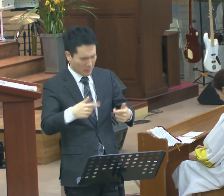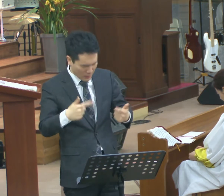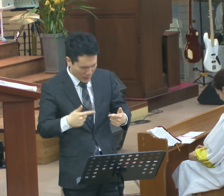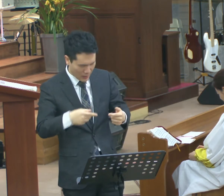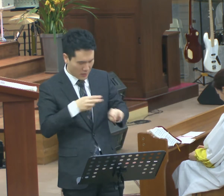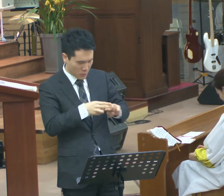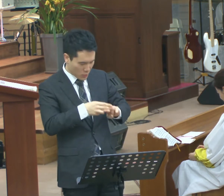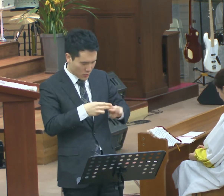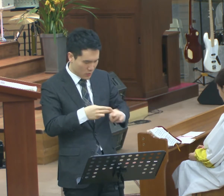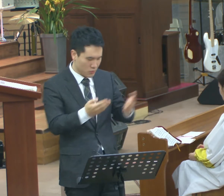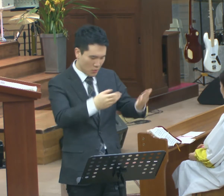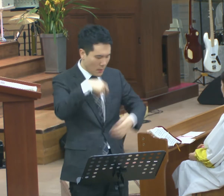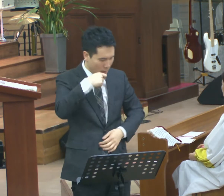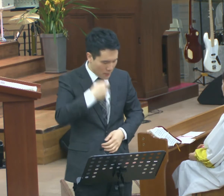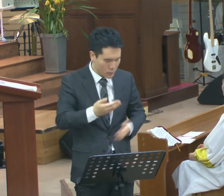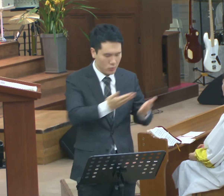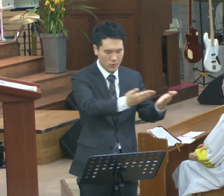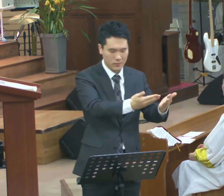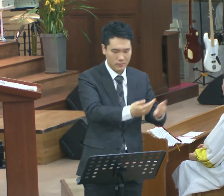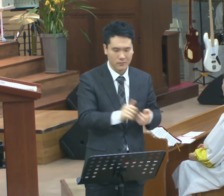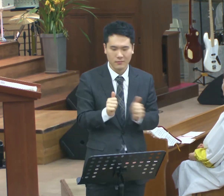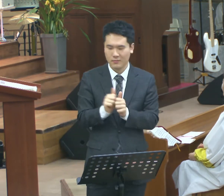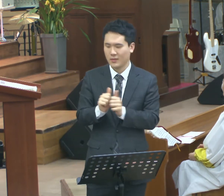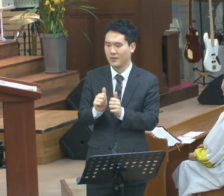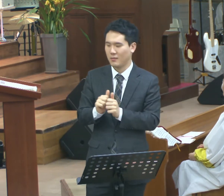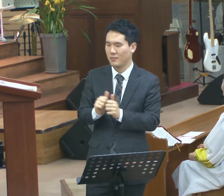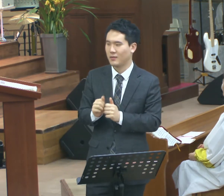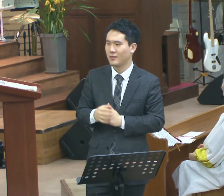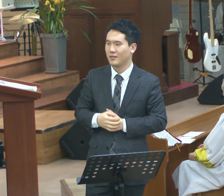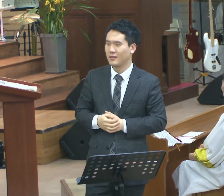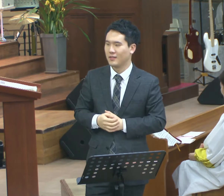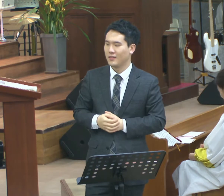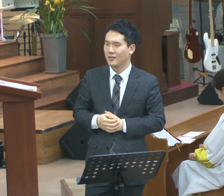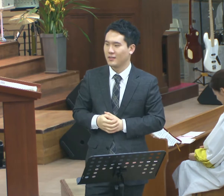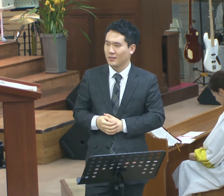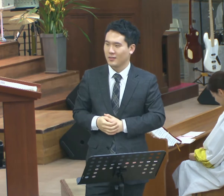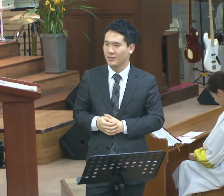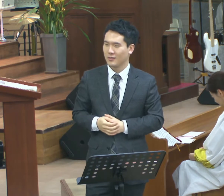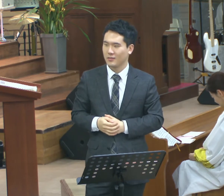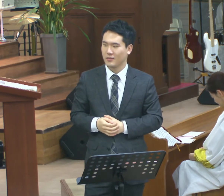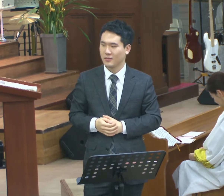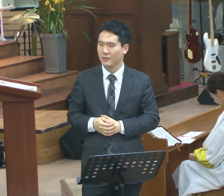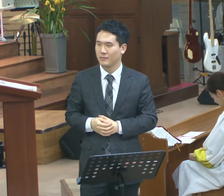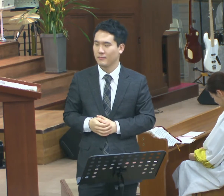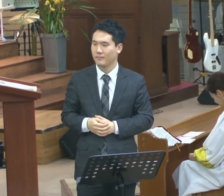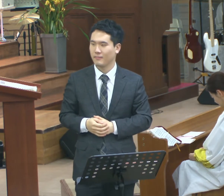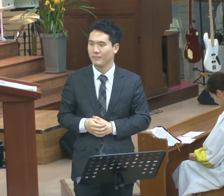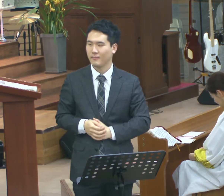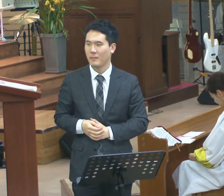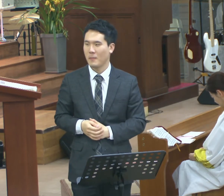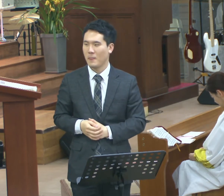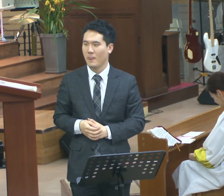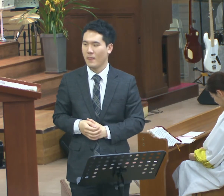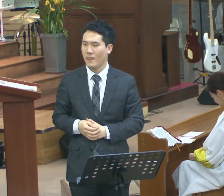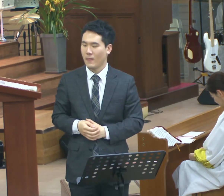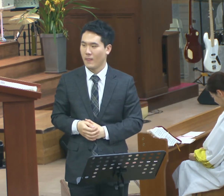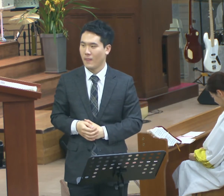보면 남편이 좋아 보여? 안 좋아 보여? 안 좋아 보여요. 계속 저분은 한 번도 안 하시고 나보고만 차리라고 할까? 이렇게